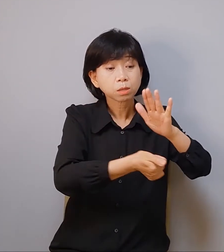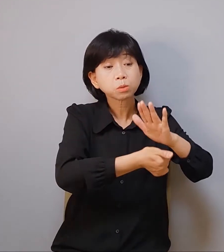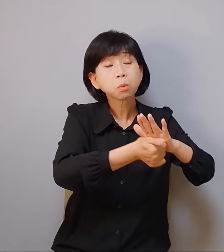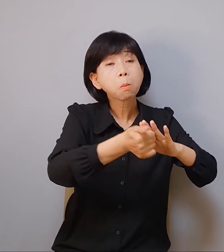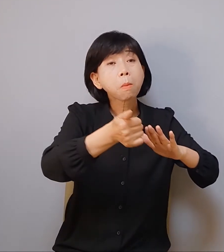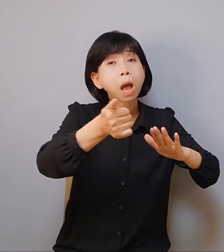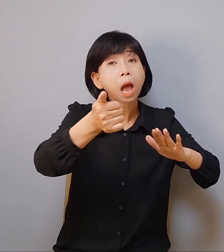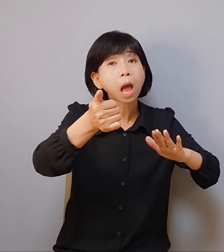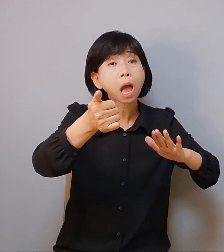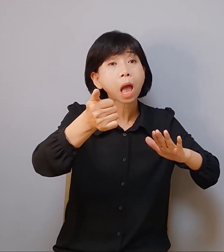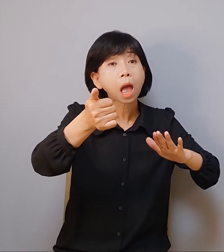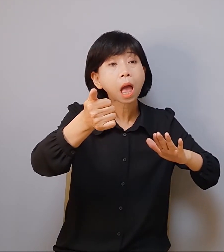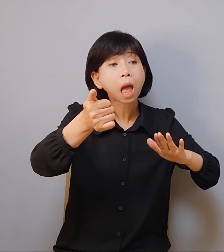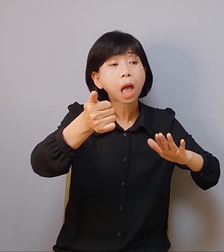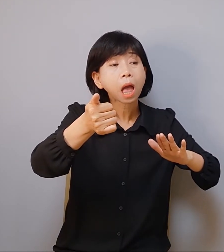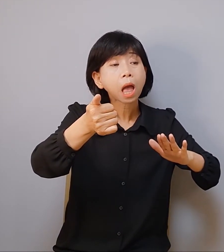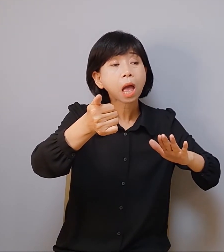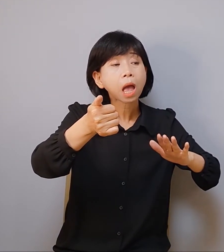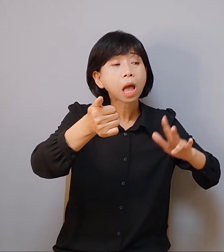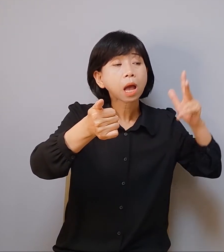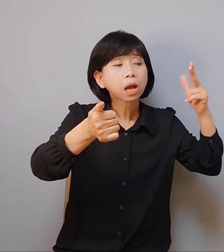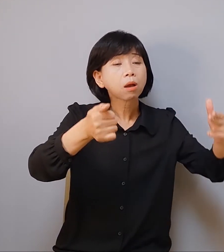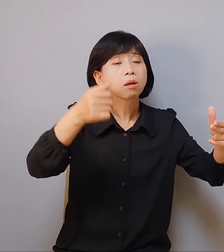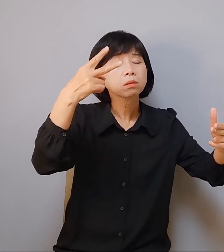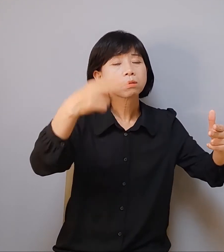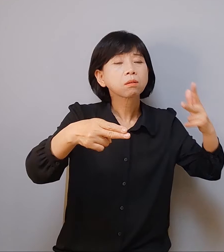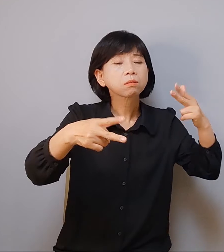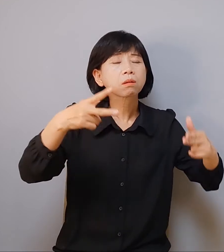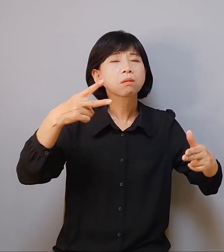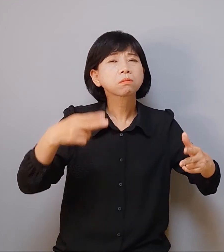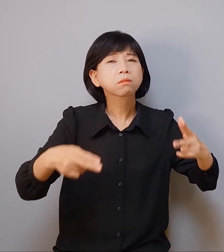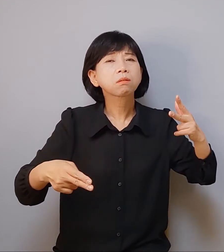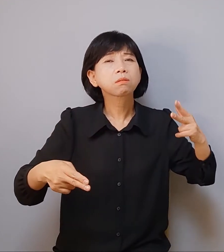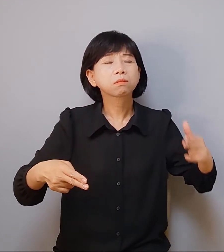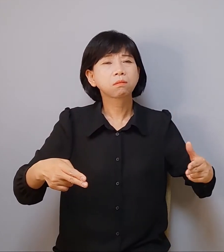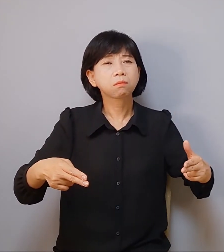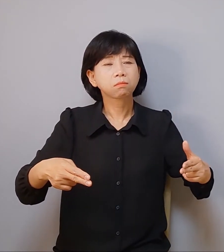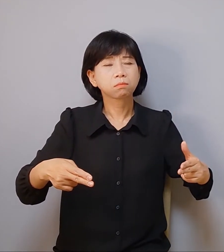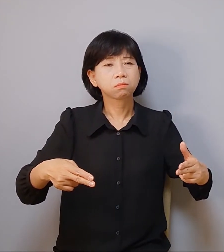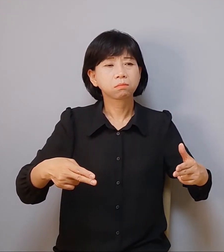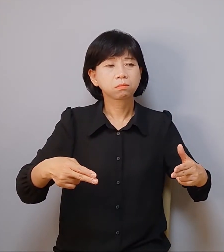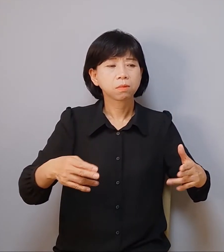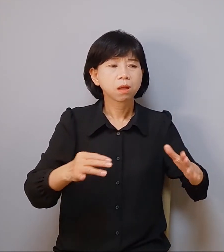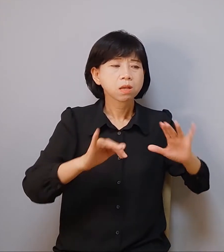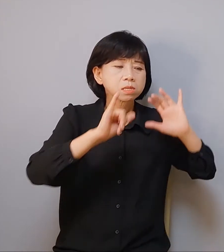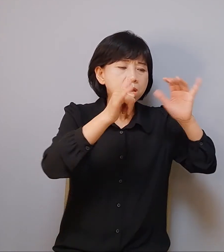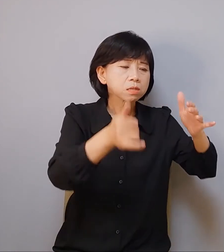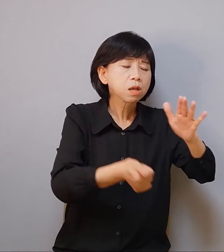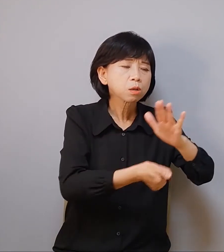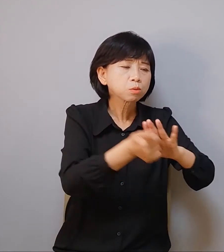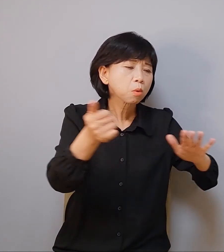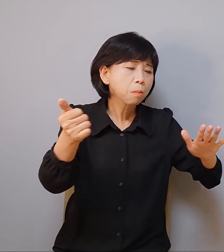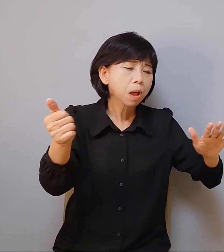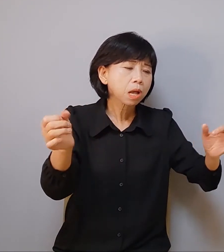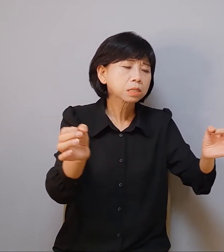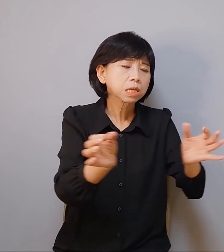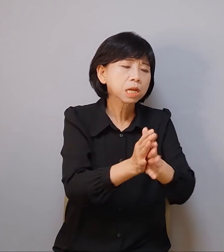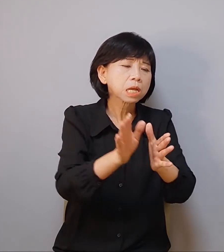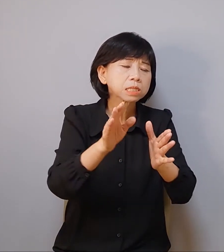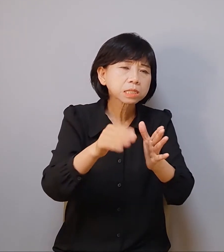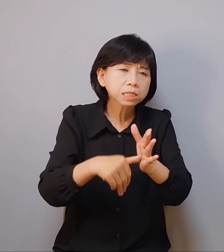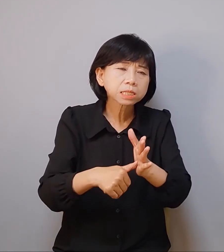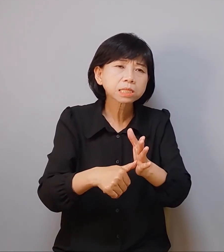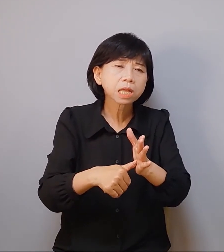하나하나 끊어 놓기 시작하십니다. 세상 소망이 다 사라져야만 우리는 진짜 중요한